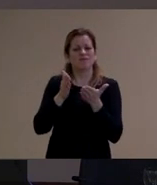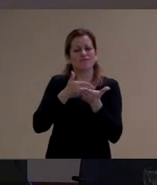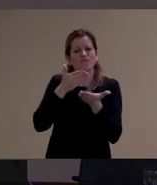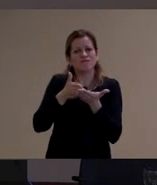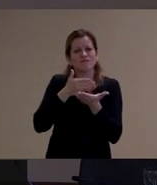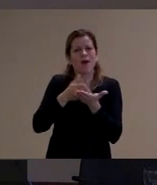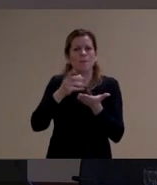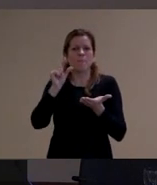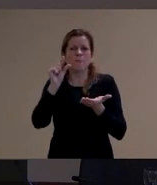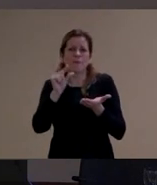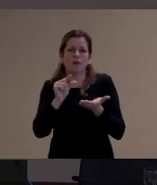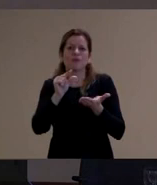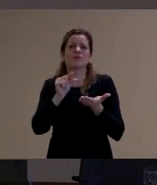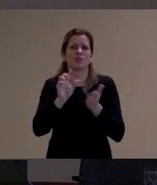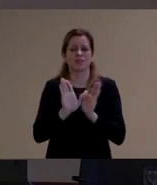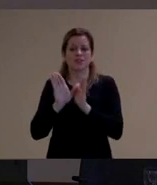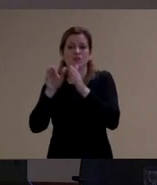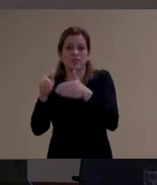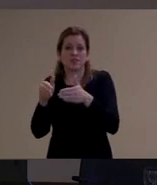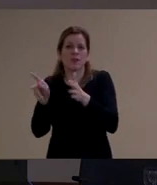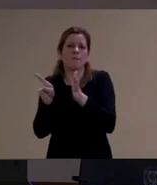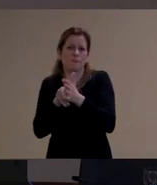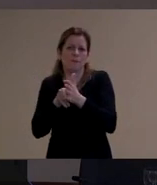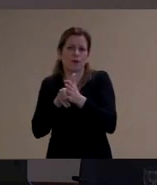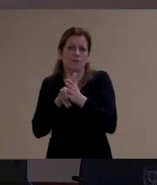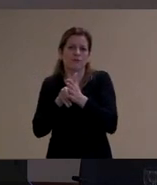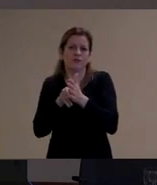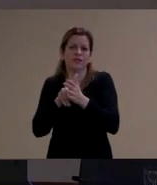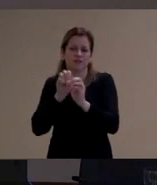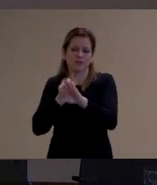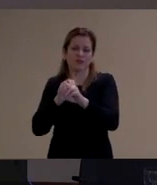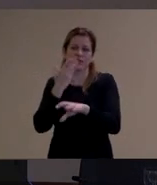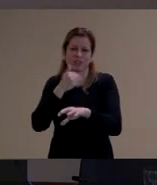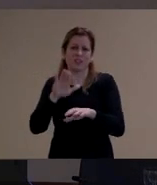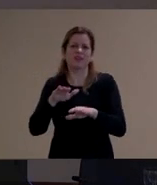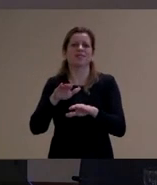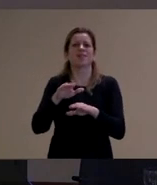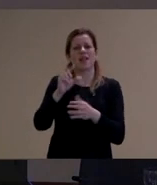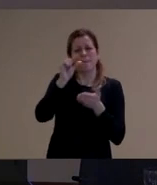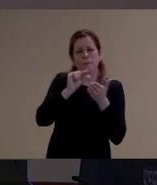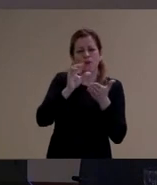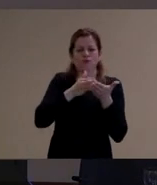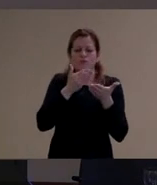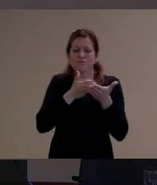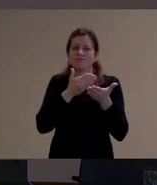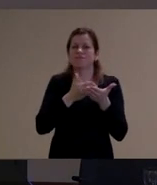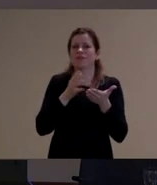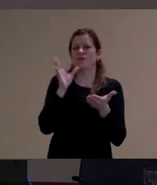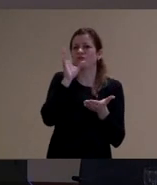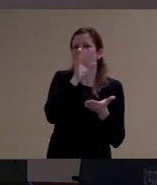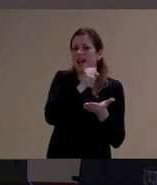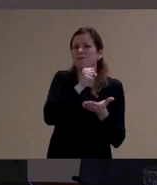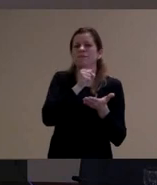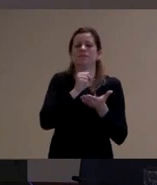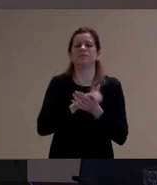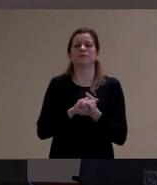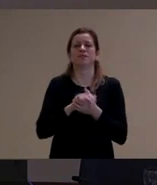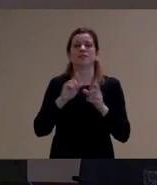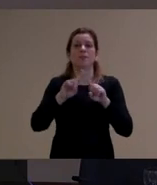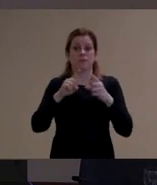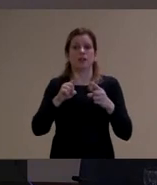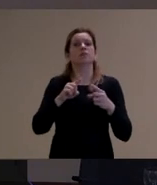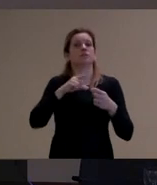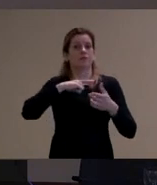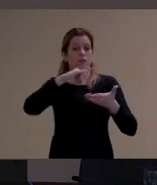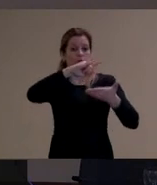a parte específica né da educação infantil é de poucas páginas mas esse mesmo movimento foi feito então em todos os